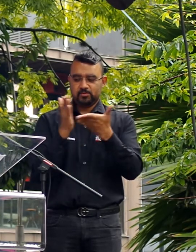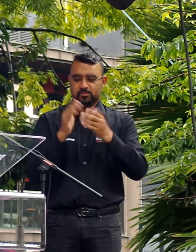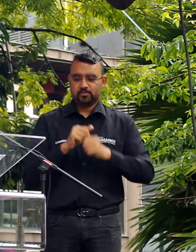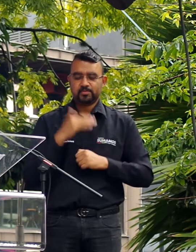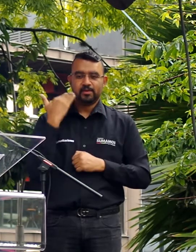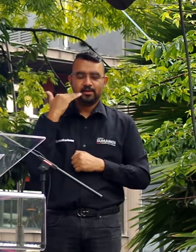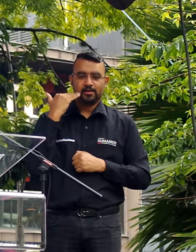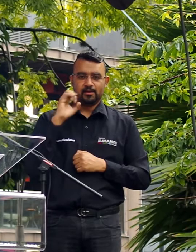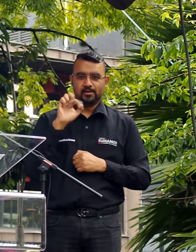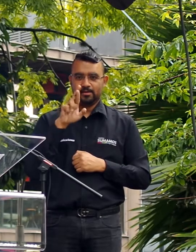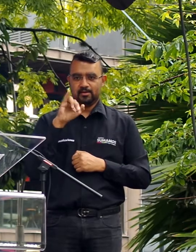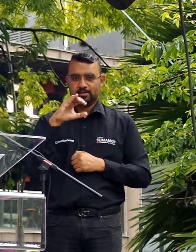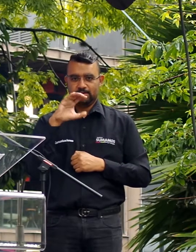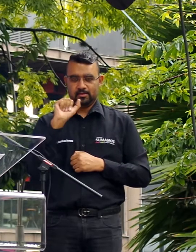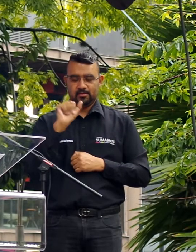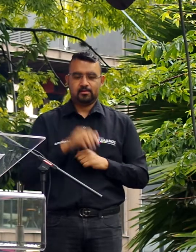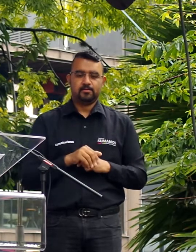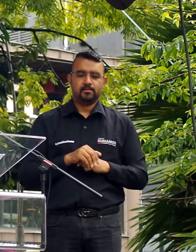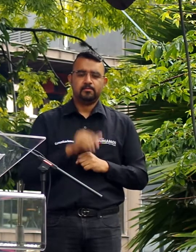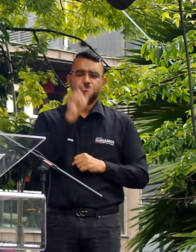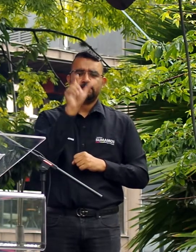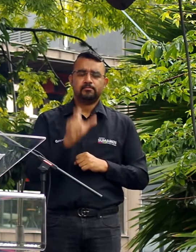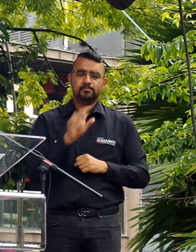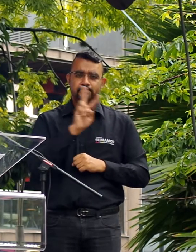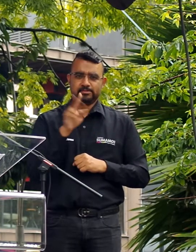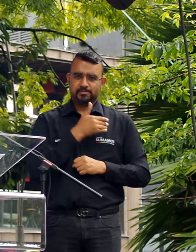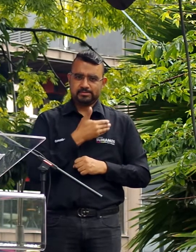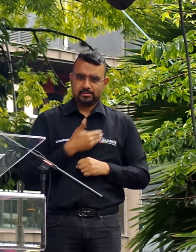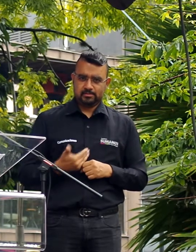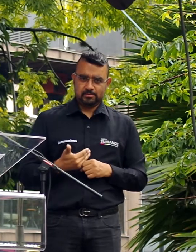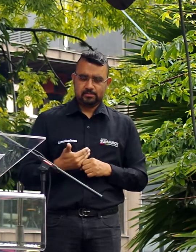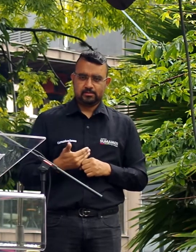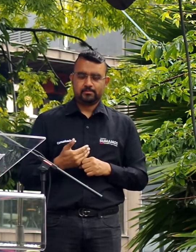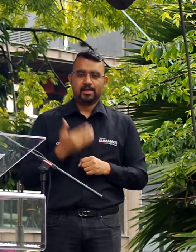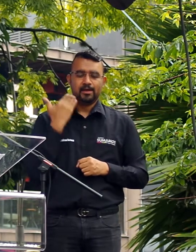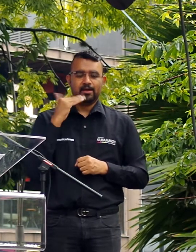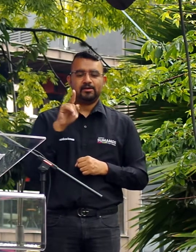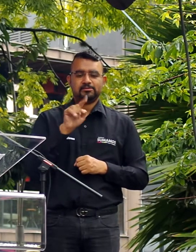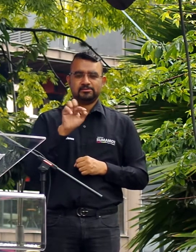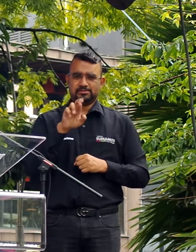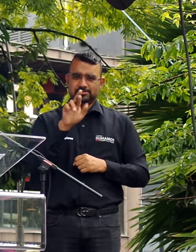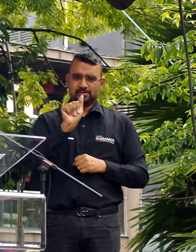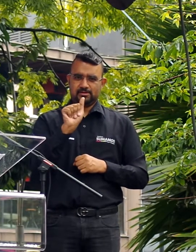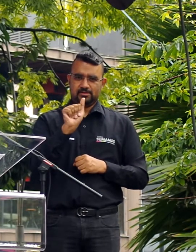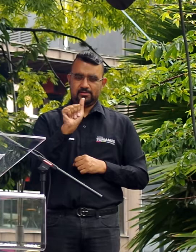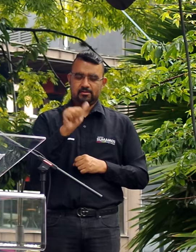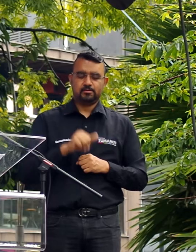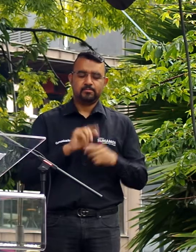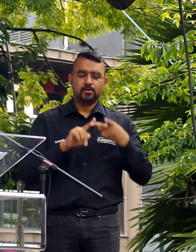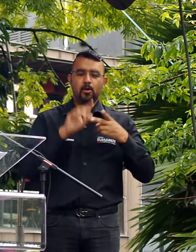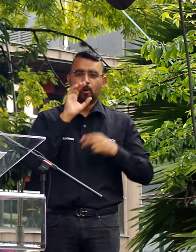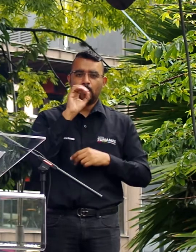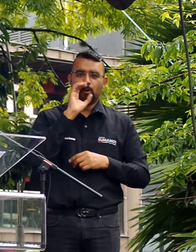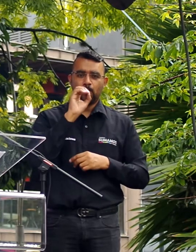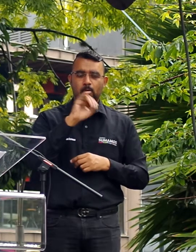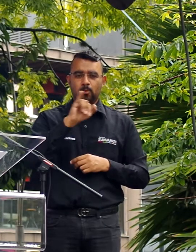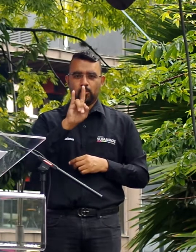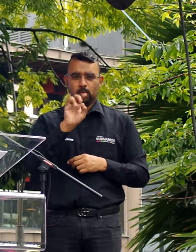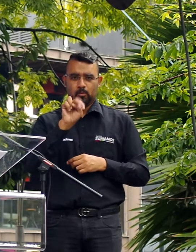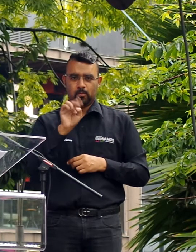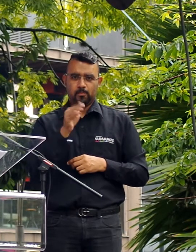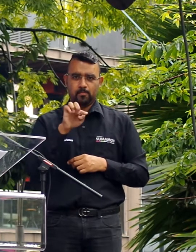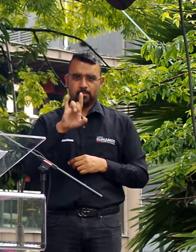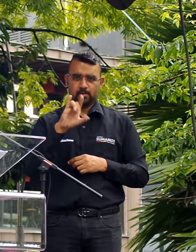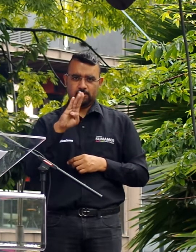Sierra Quiroga, al vicepresidente primero, la vicepresidenta primero Sara Caterine Rincón Ruiz y el vicepresidente segundo Juan Pablo